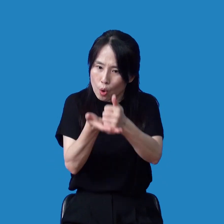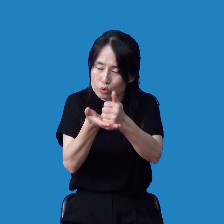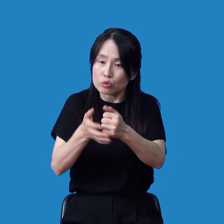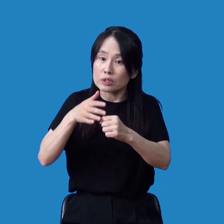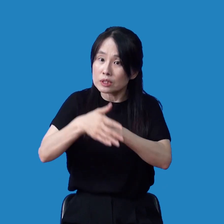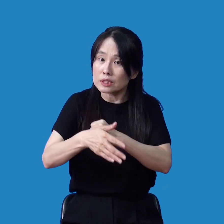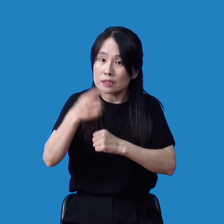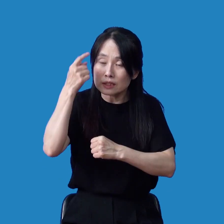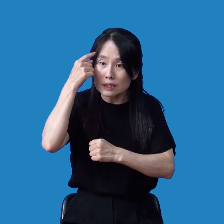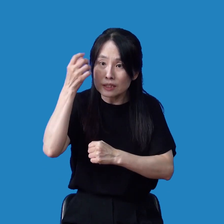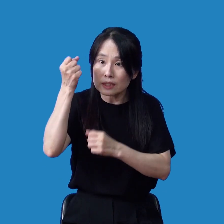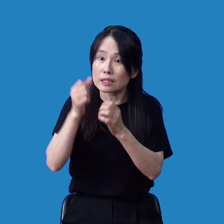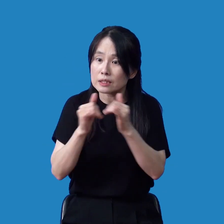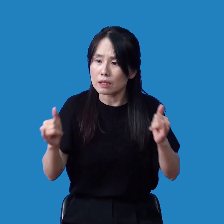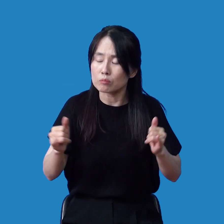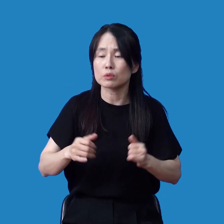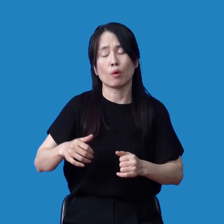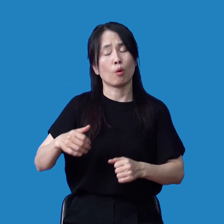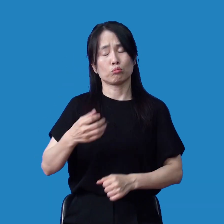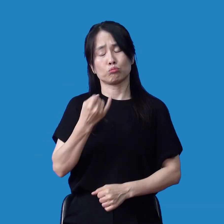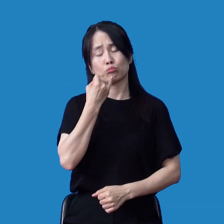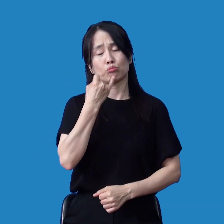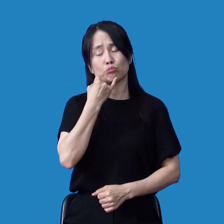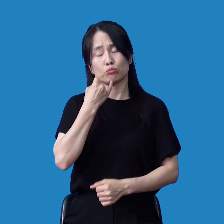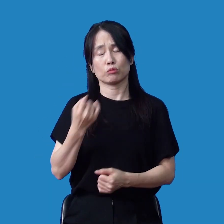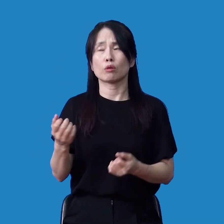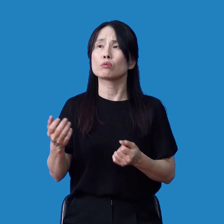오랫동안 내려온 하나의 문화일 뿐이다.